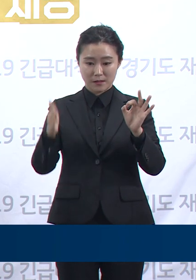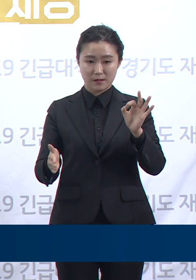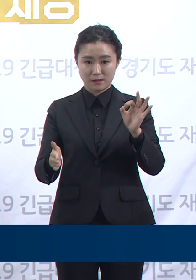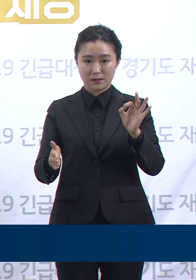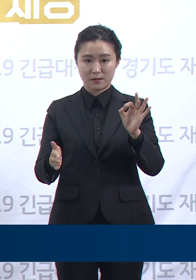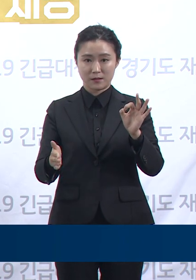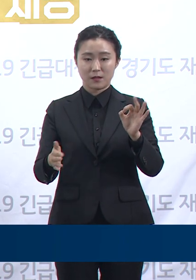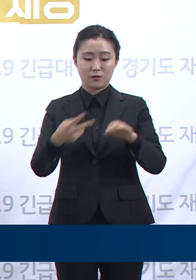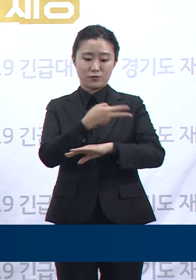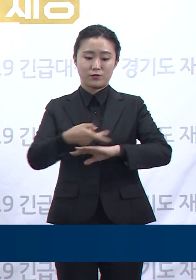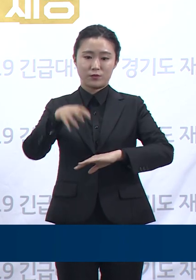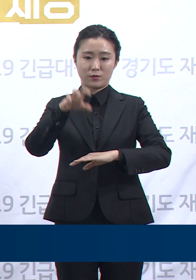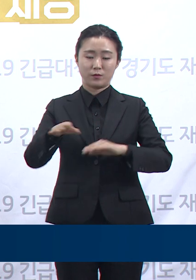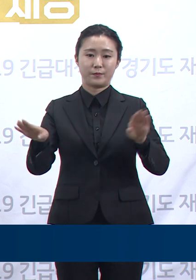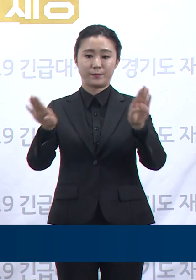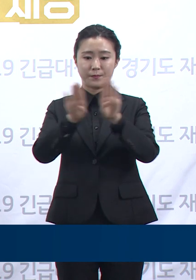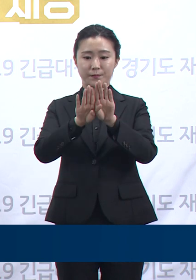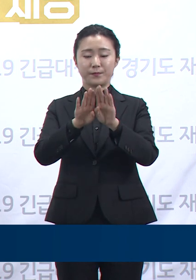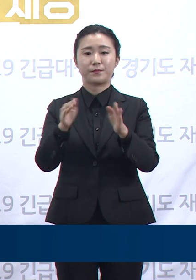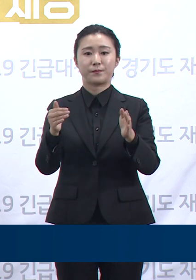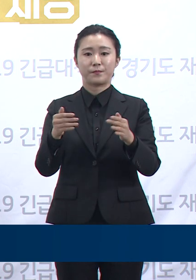폐쇄 조치하였습니다.